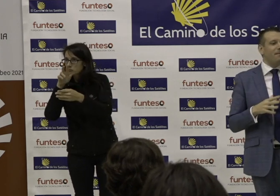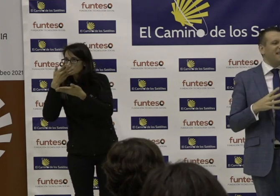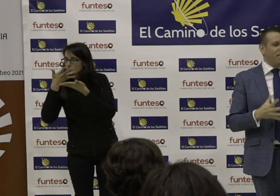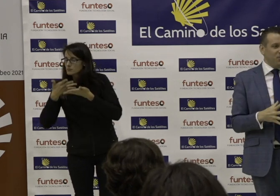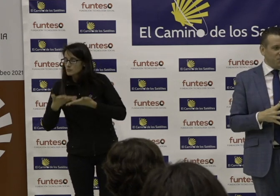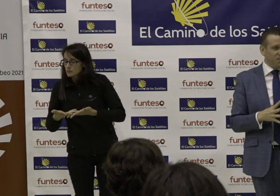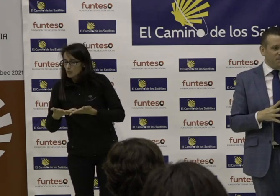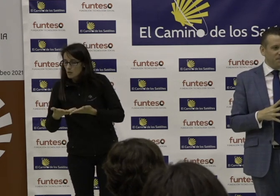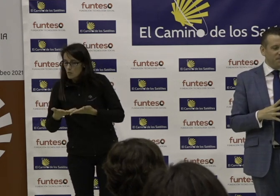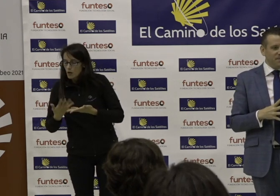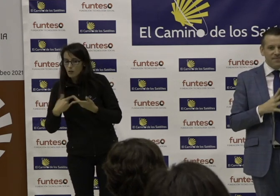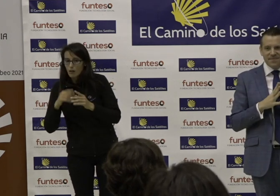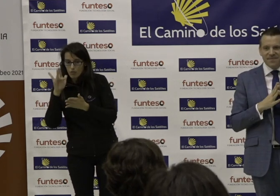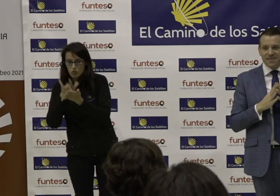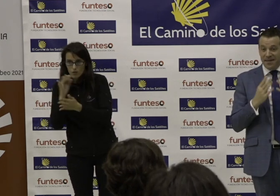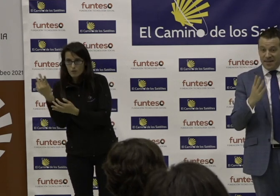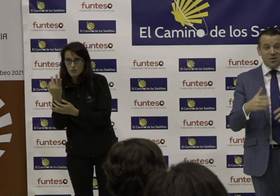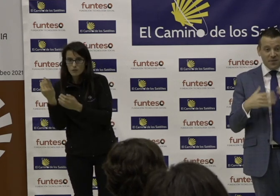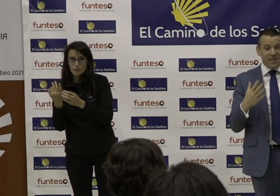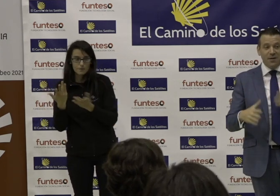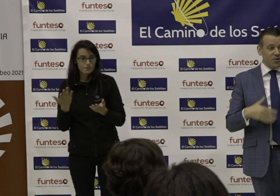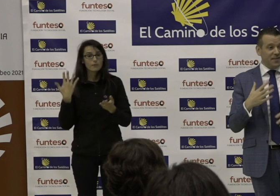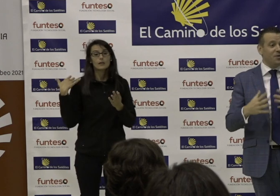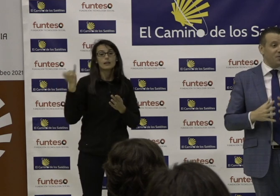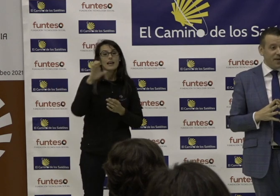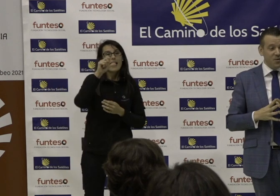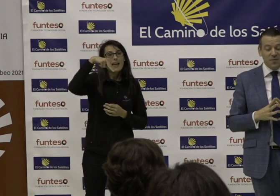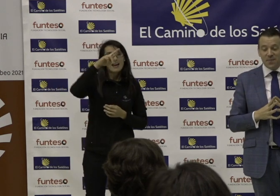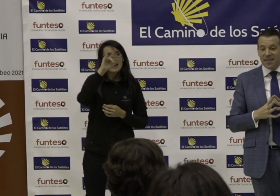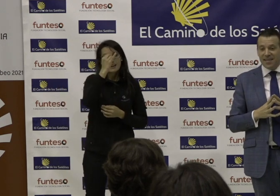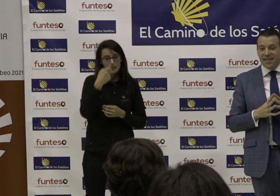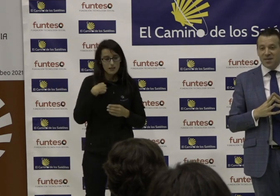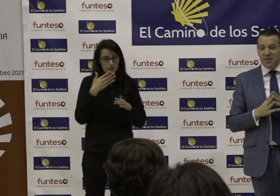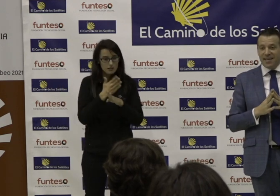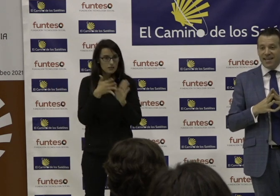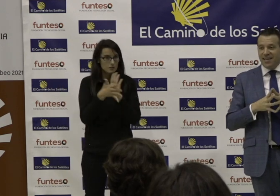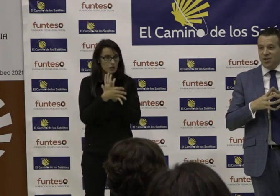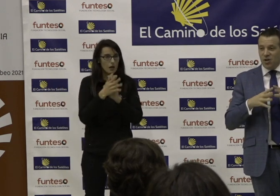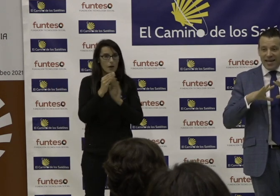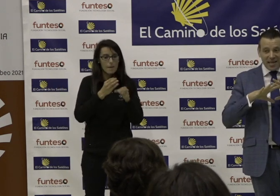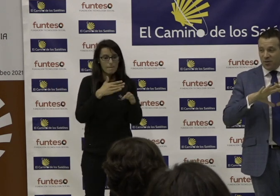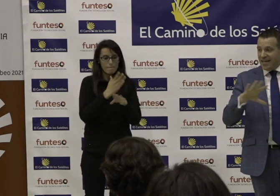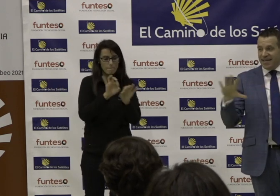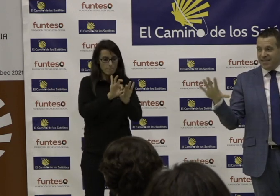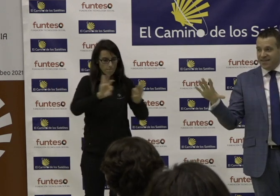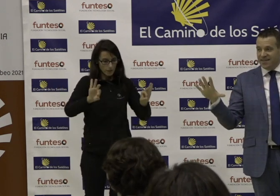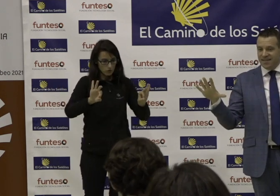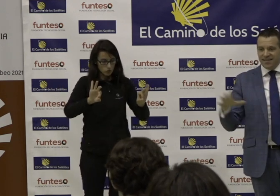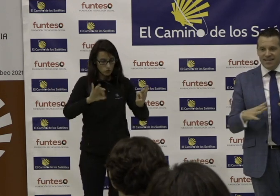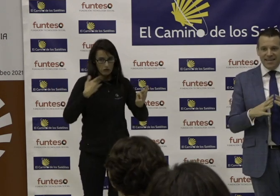Ayer hablaban de palos. Enrique nos comentaba los distintos palos. Resulta que el equipo que hay